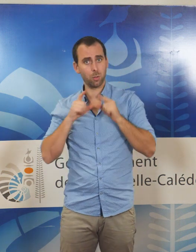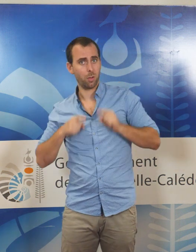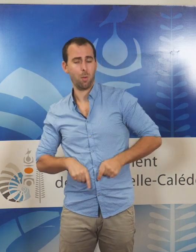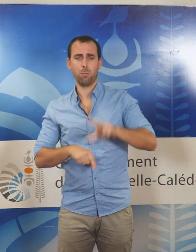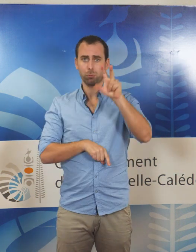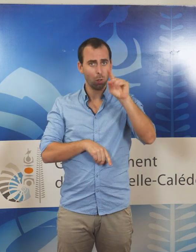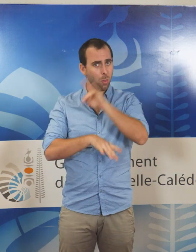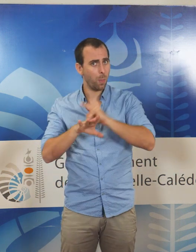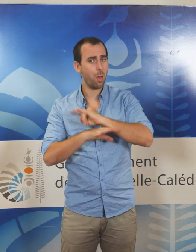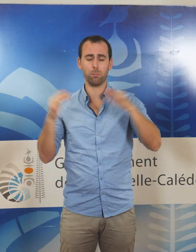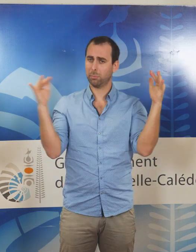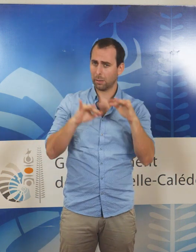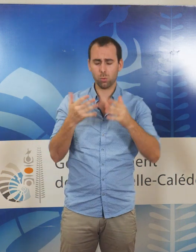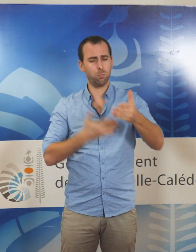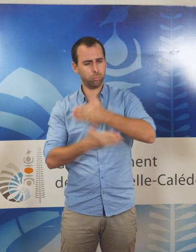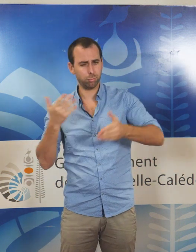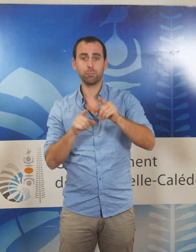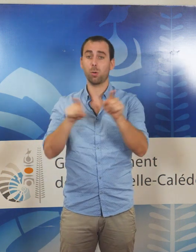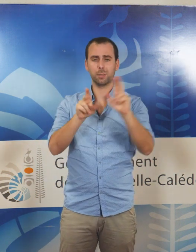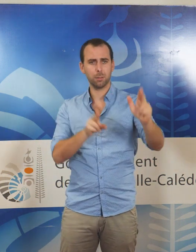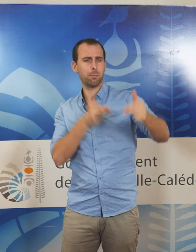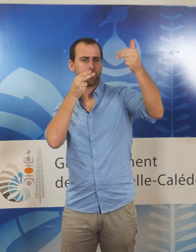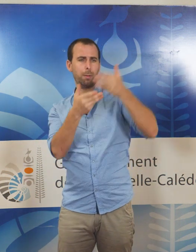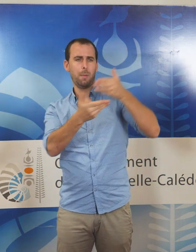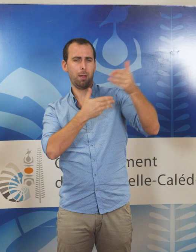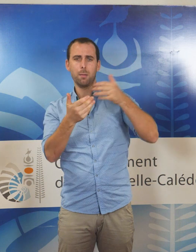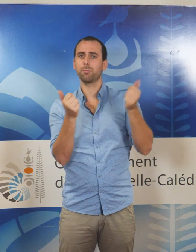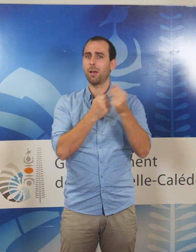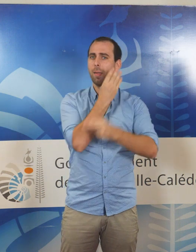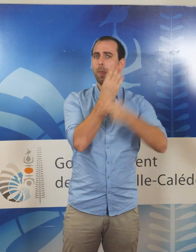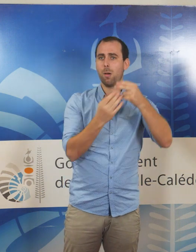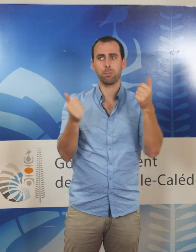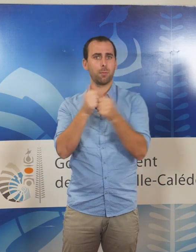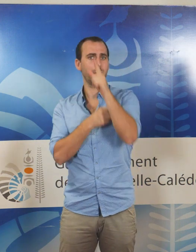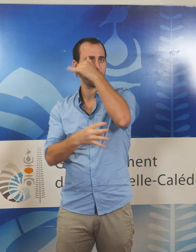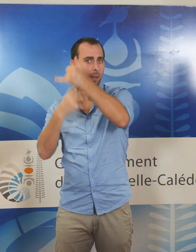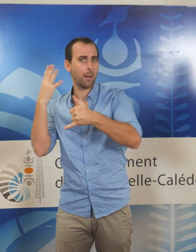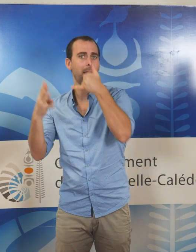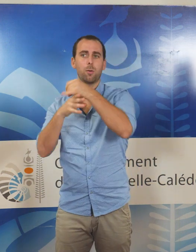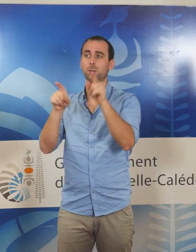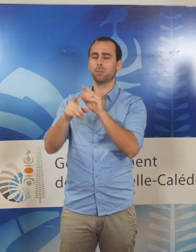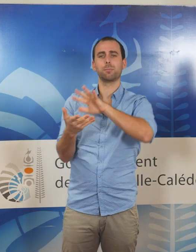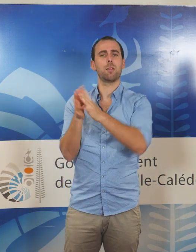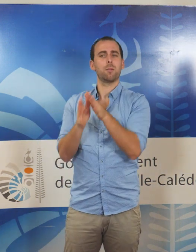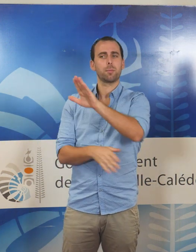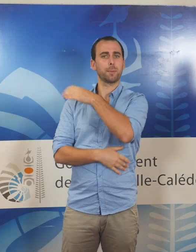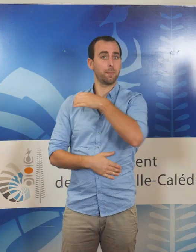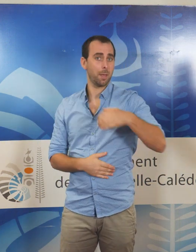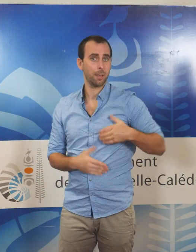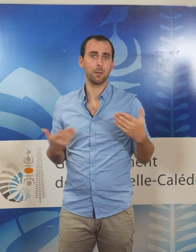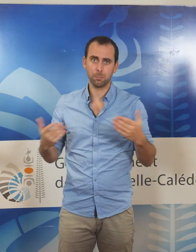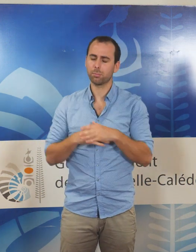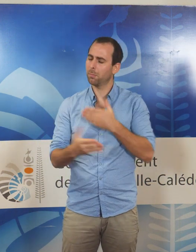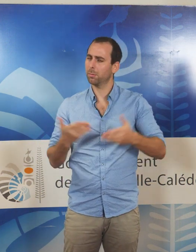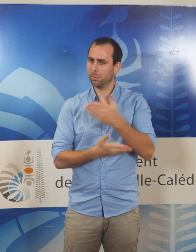avec notamment des visioconférences pour les provinces Nord et Île et les associations de maires. Donc je vais vous faire un bilan tout d'abord pour